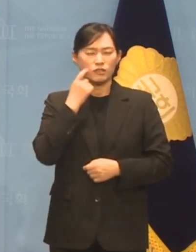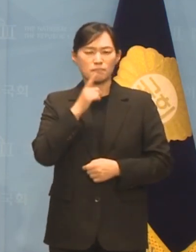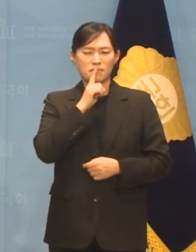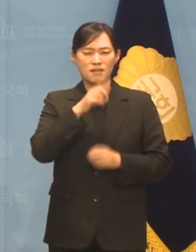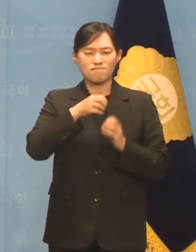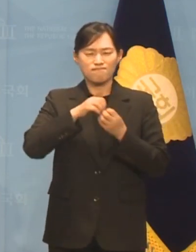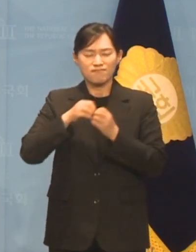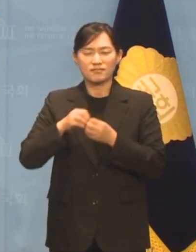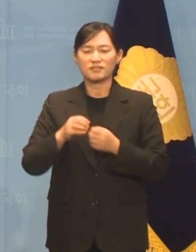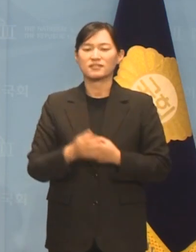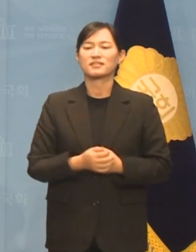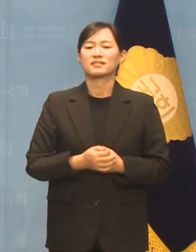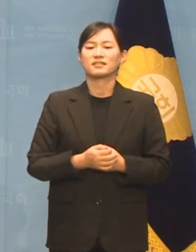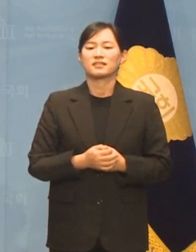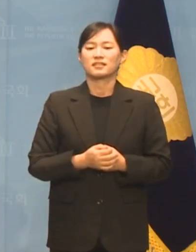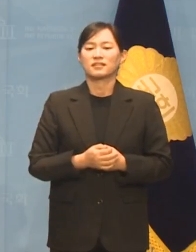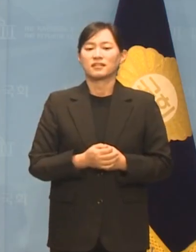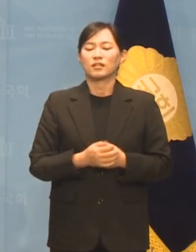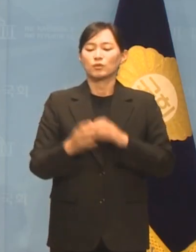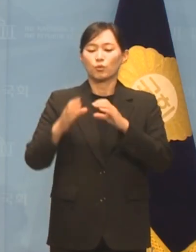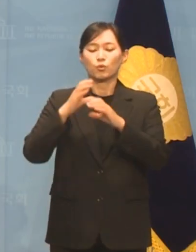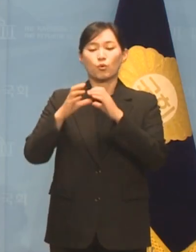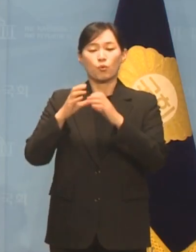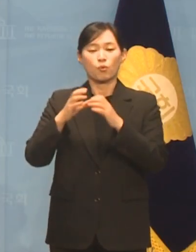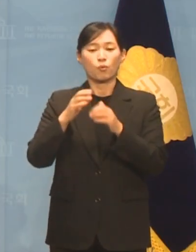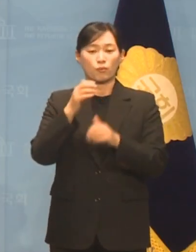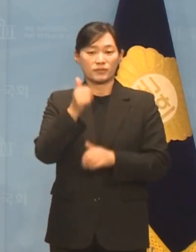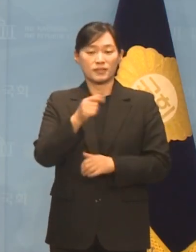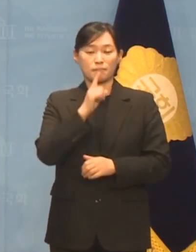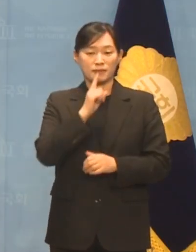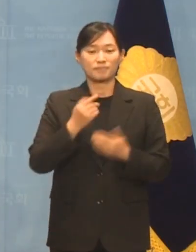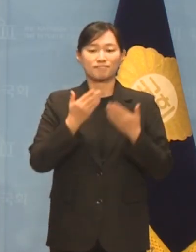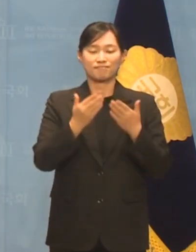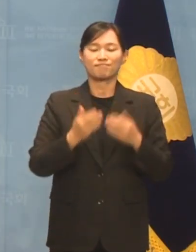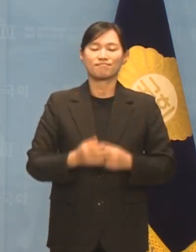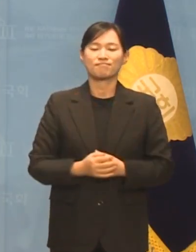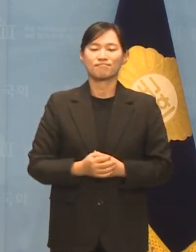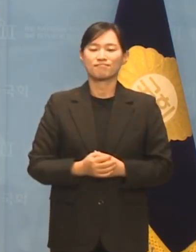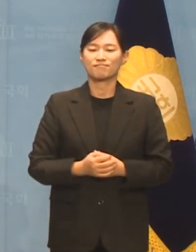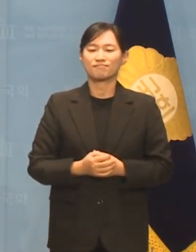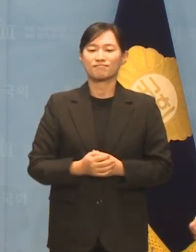시리즈 김동화 의원과 전용기 소통위원장님이 말씀하겠습니다.